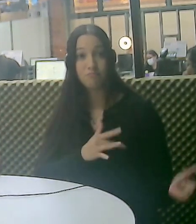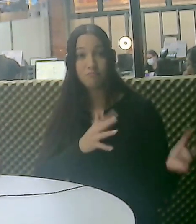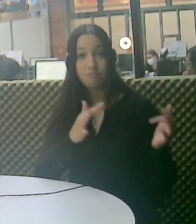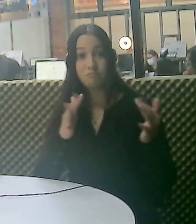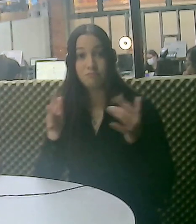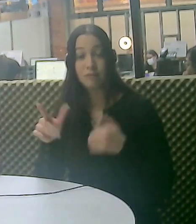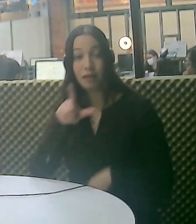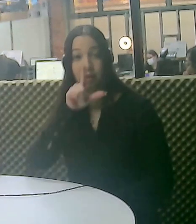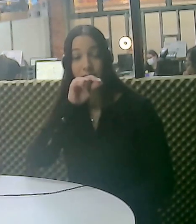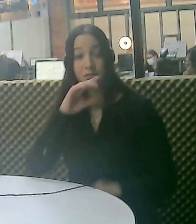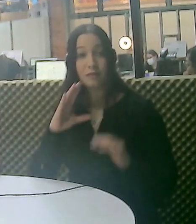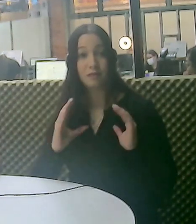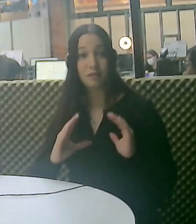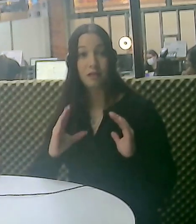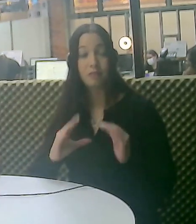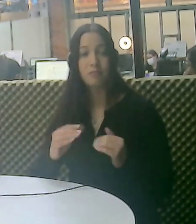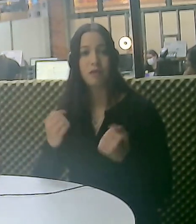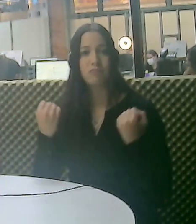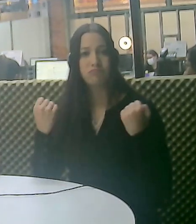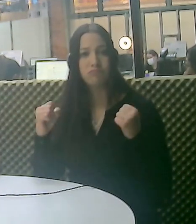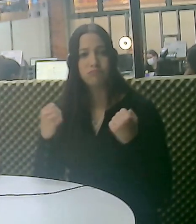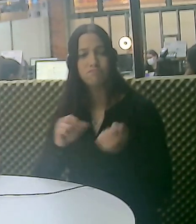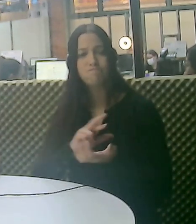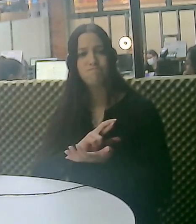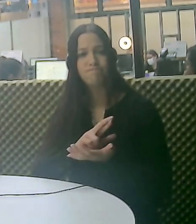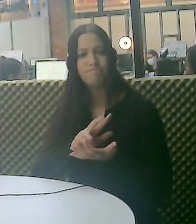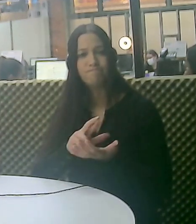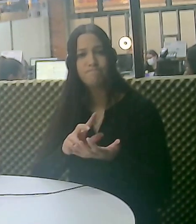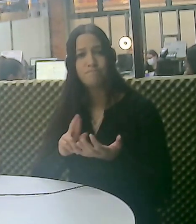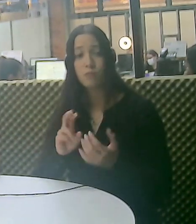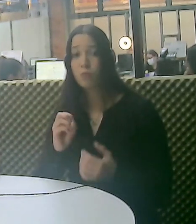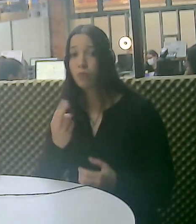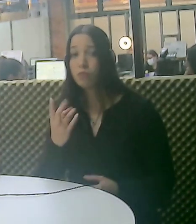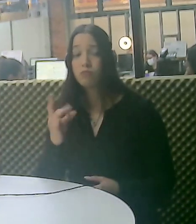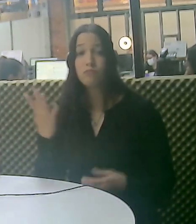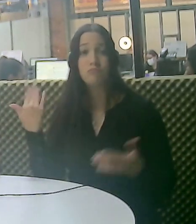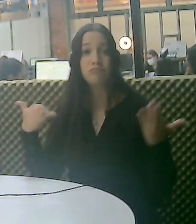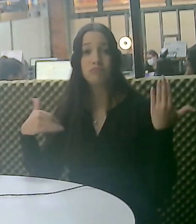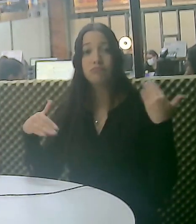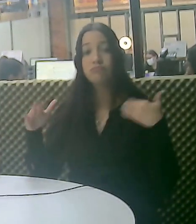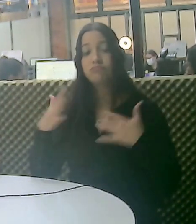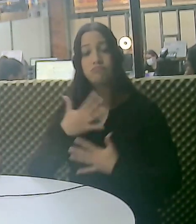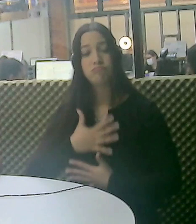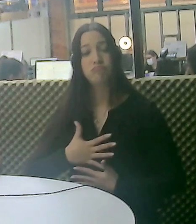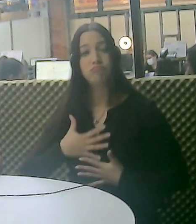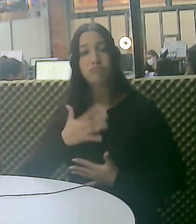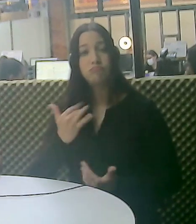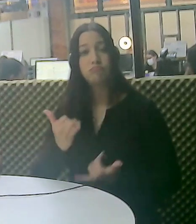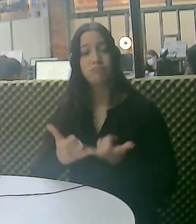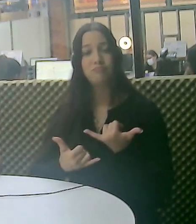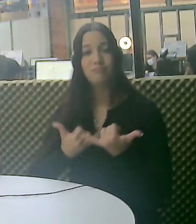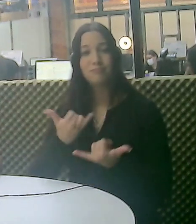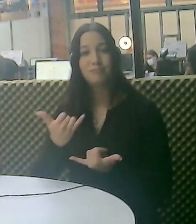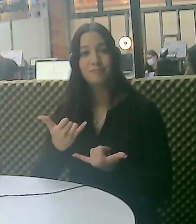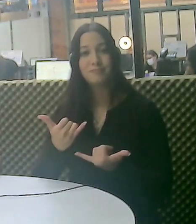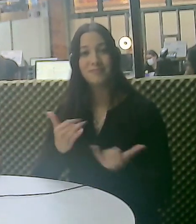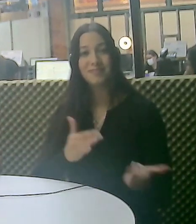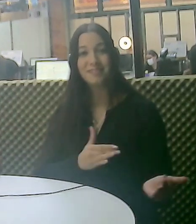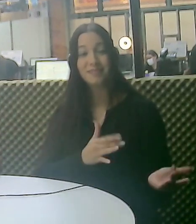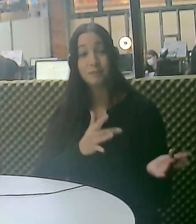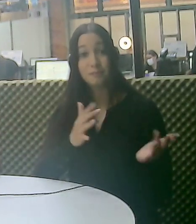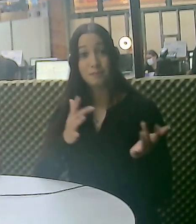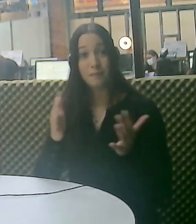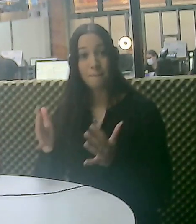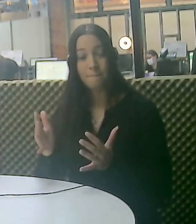opção ideal para quem deseja praticar atividades físicas ou mesmo desfrutar momentos de lazer. Nessa época do ano,